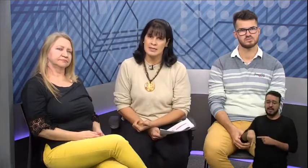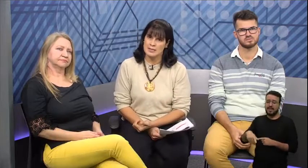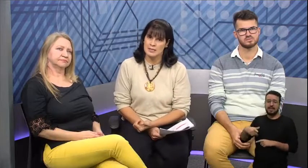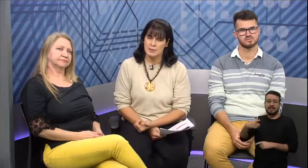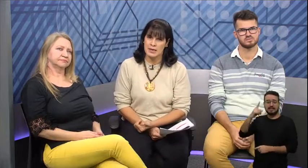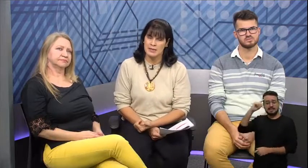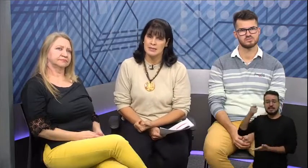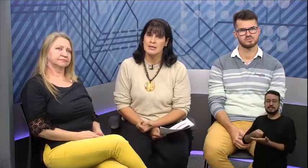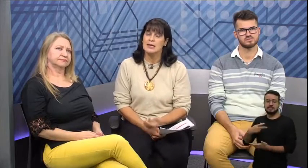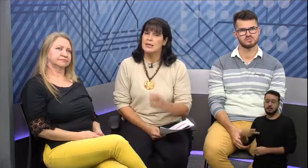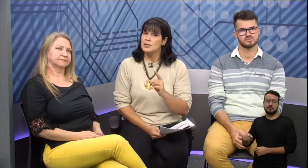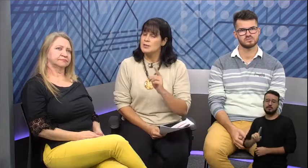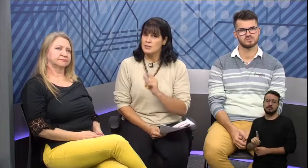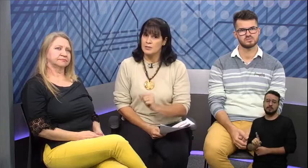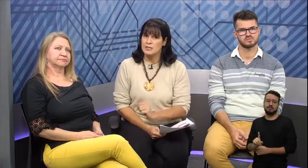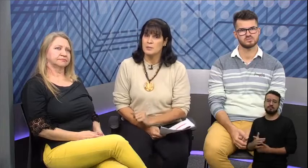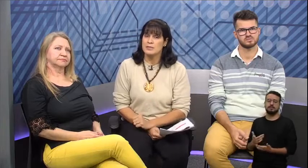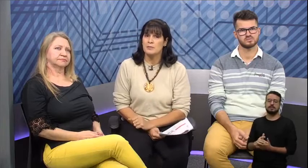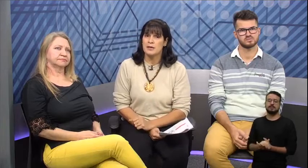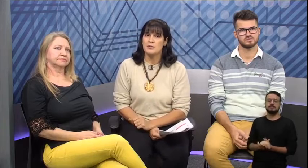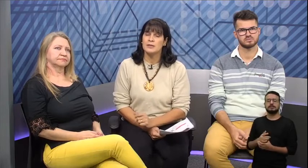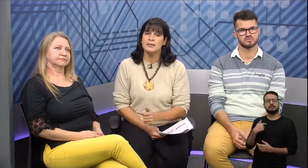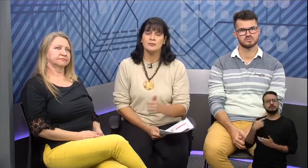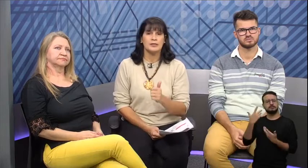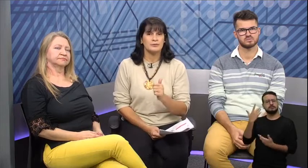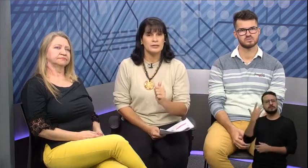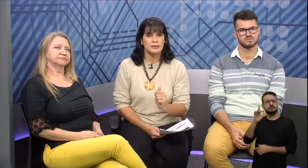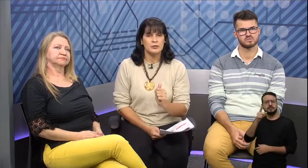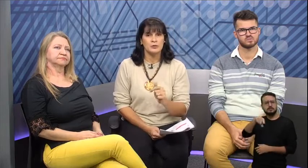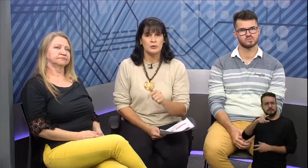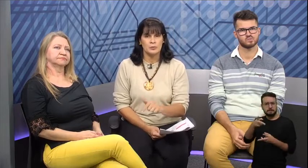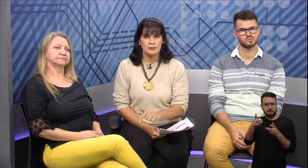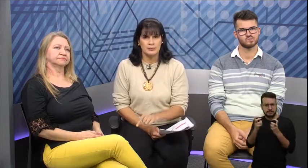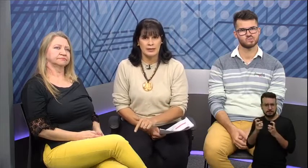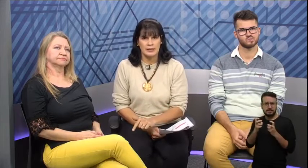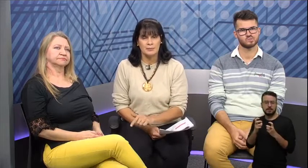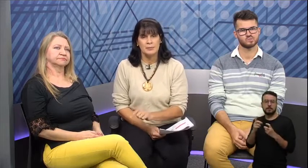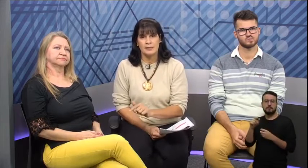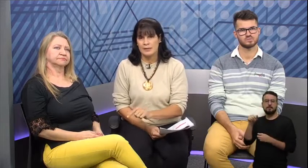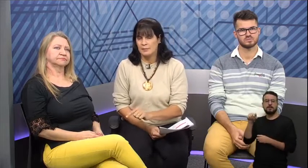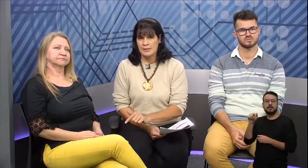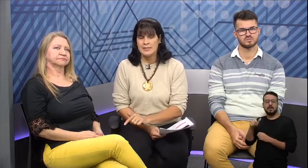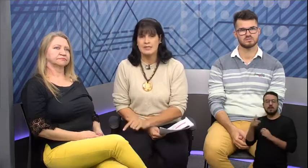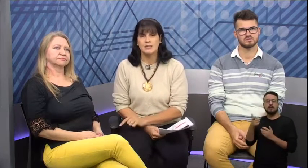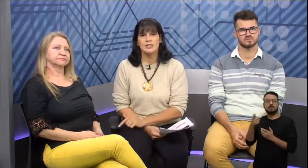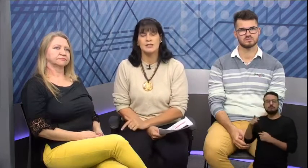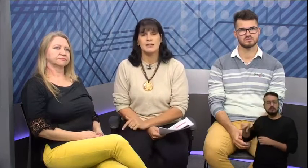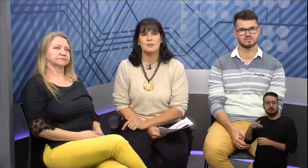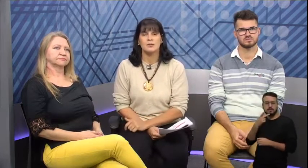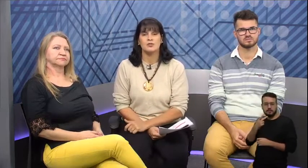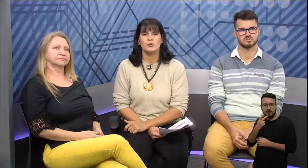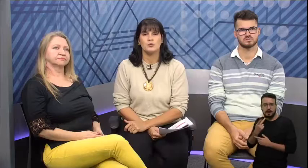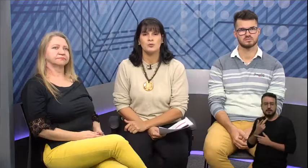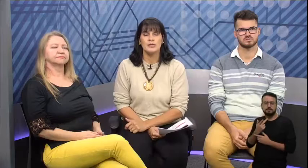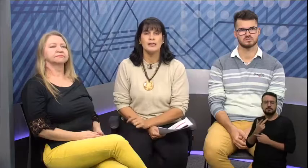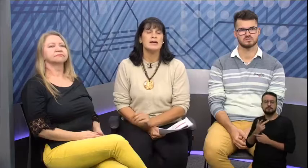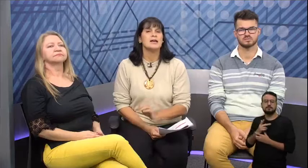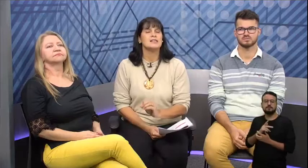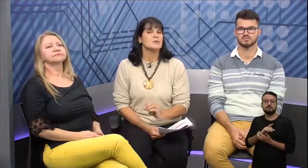crianças pequenas. Não sei se vocês perceberam, tanto na fala anterior como na fala mais recente, que eles acabaram de concluir, eles